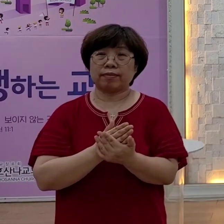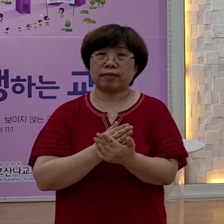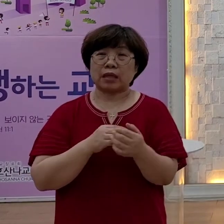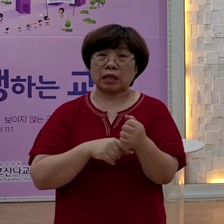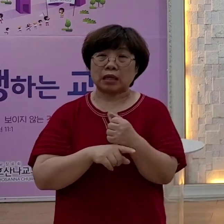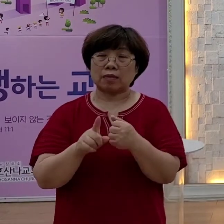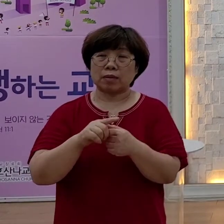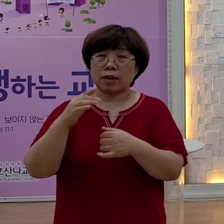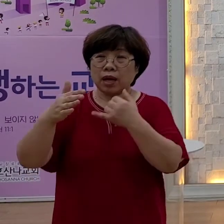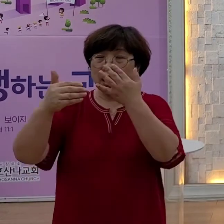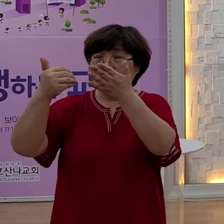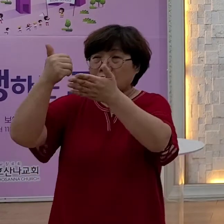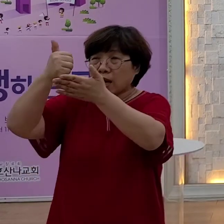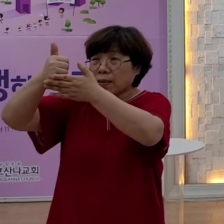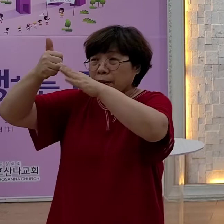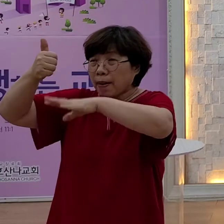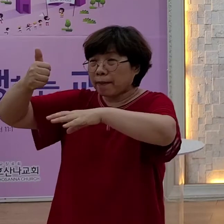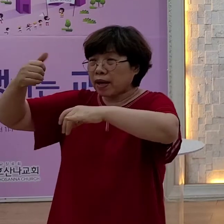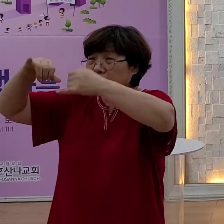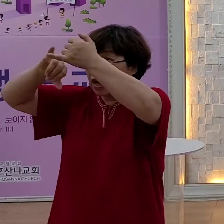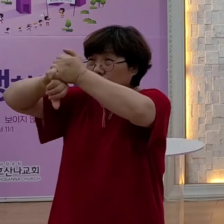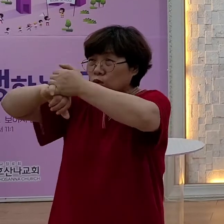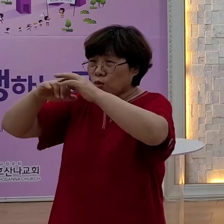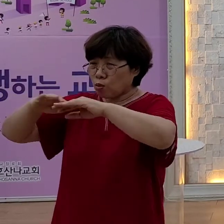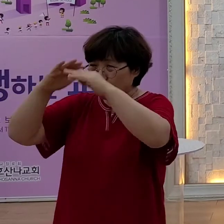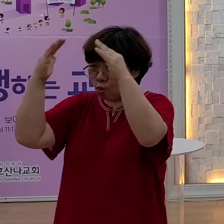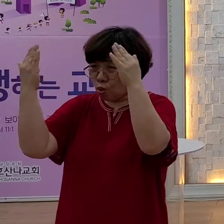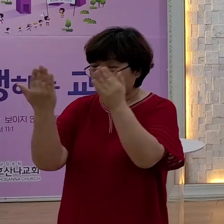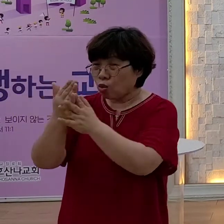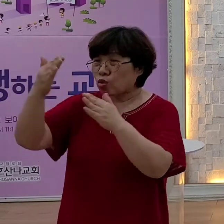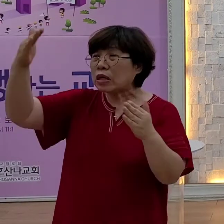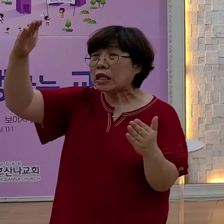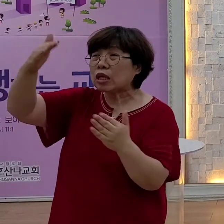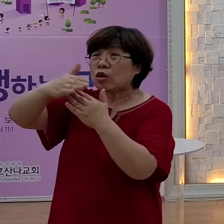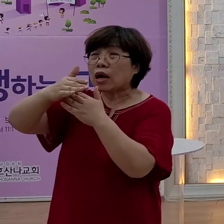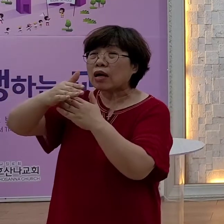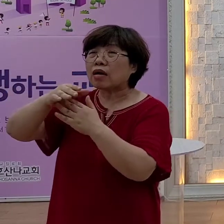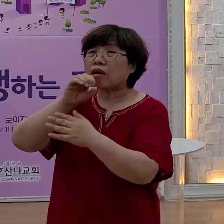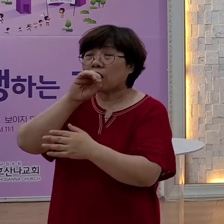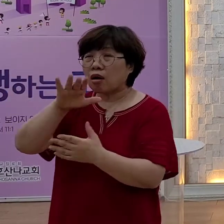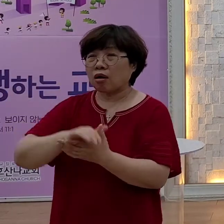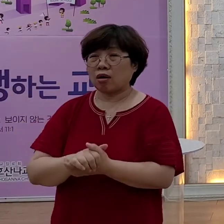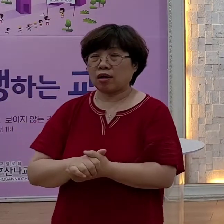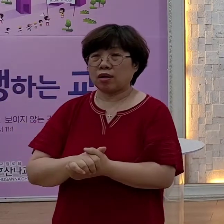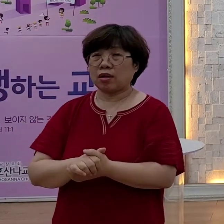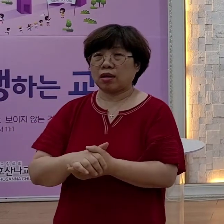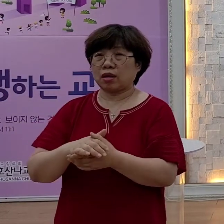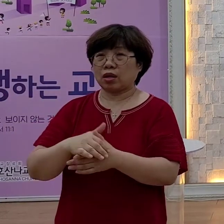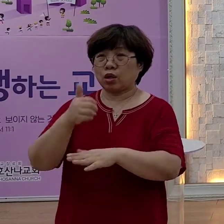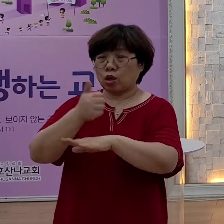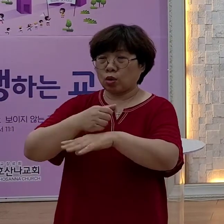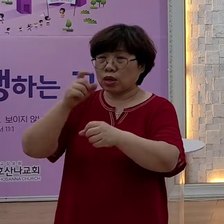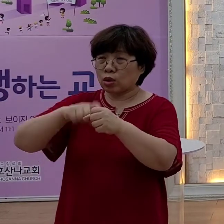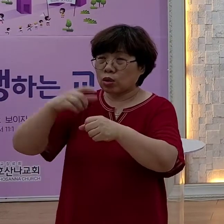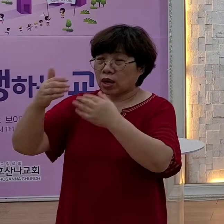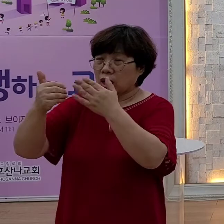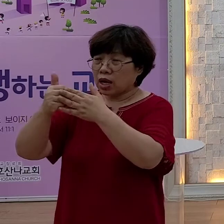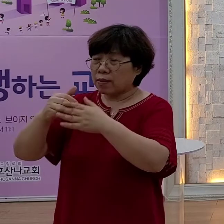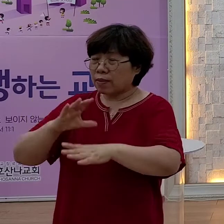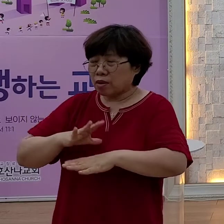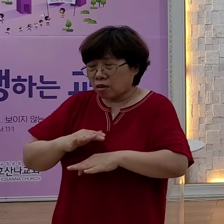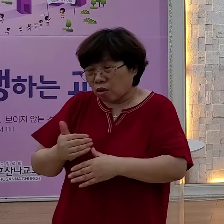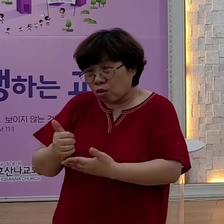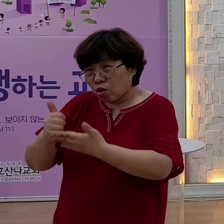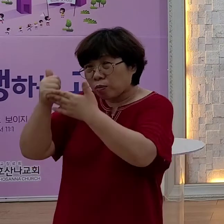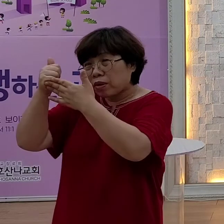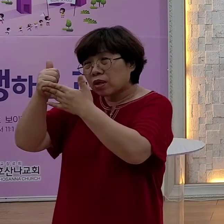하나님께 약속했던 그 모든 약속을 지키는 것. 이게 결과적으로 하나님을 경외하는 삶이다.